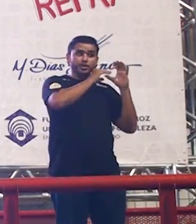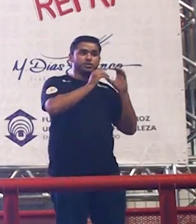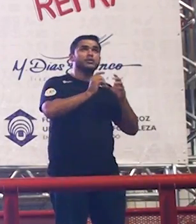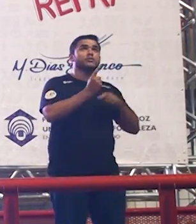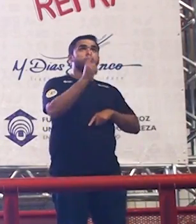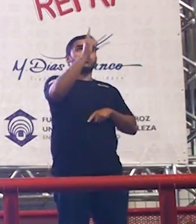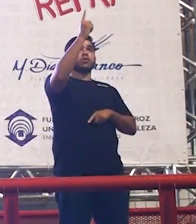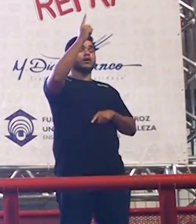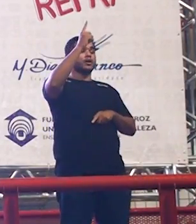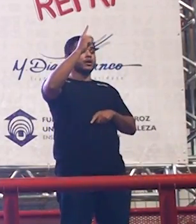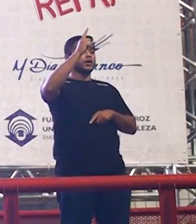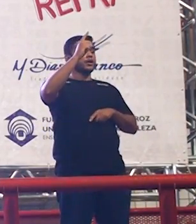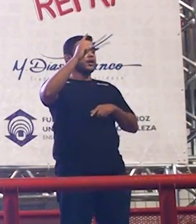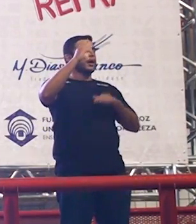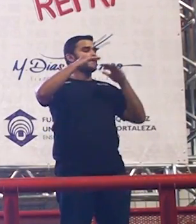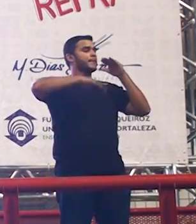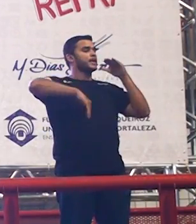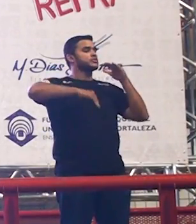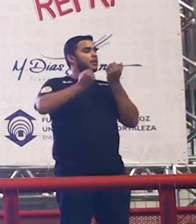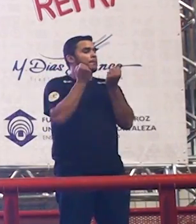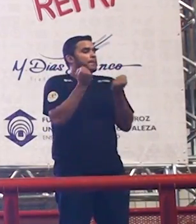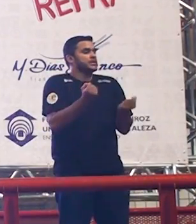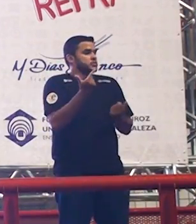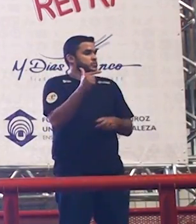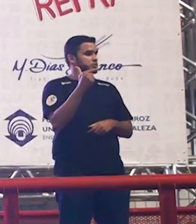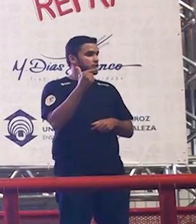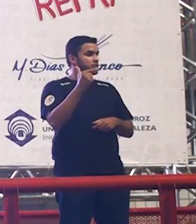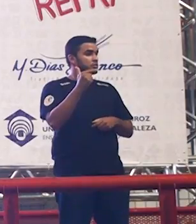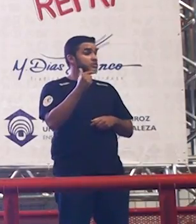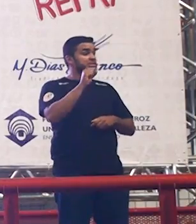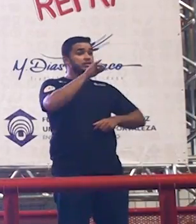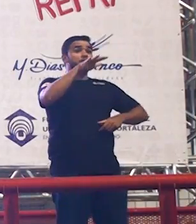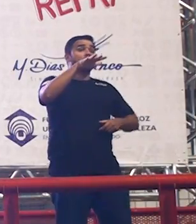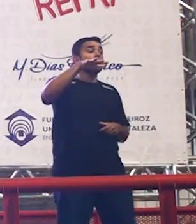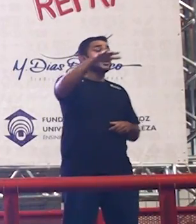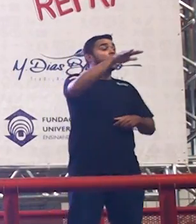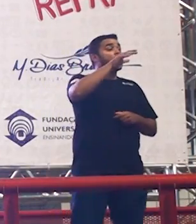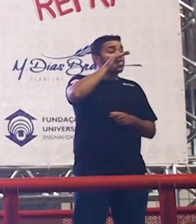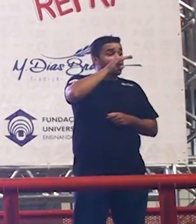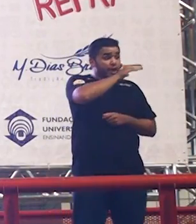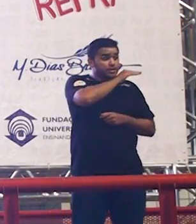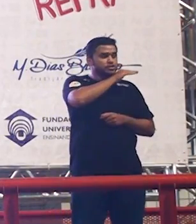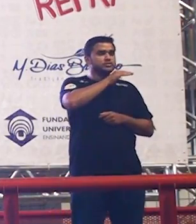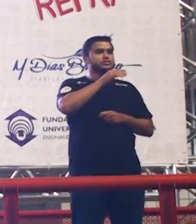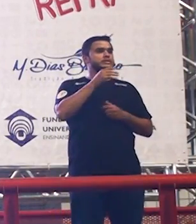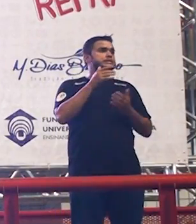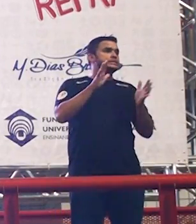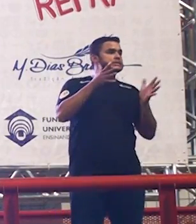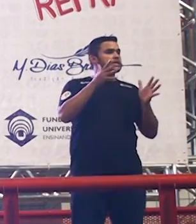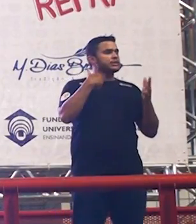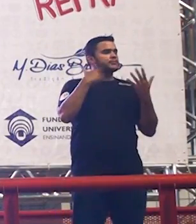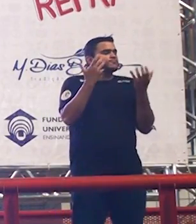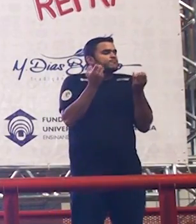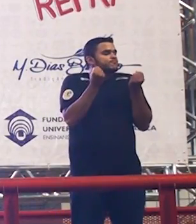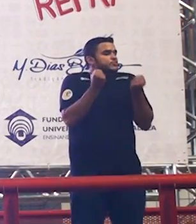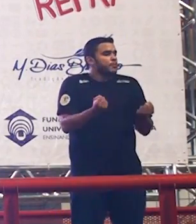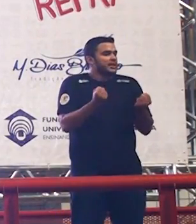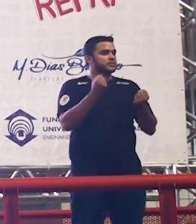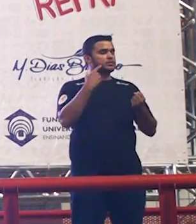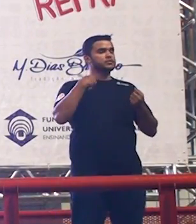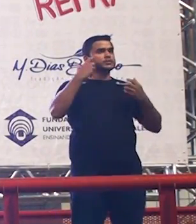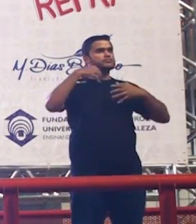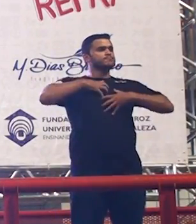menor? Menor. Em áreas quentes a pressão é menor. Em regiões frias a pressão